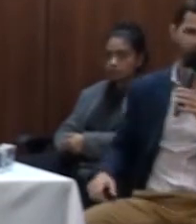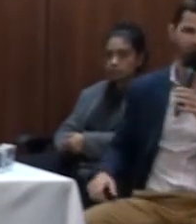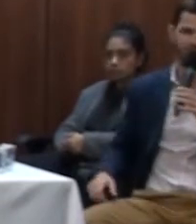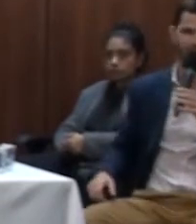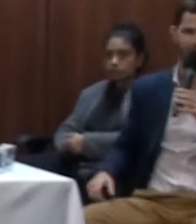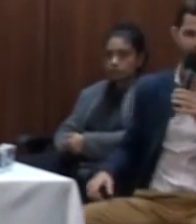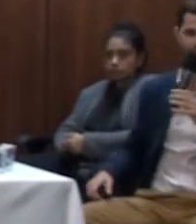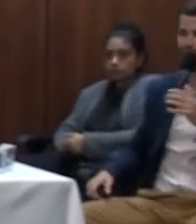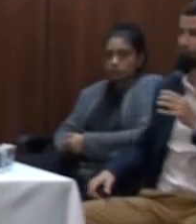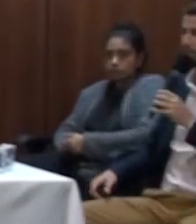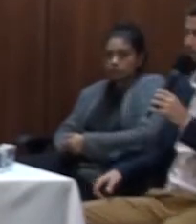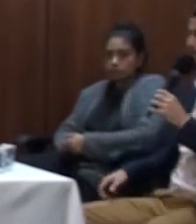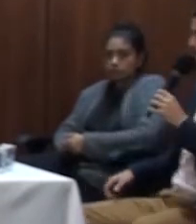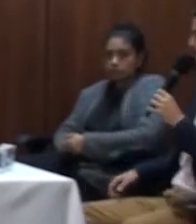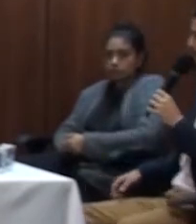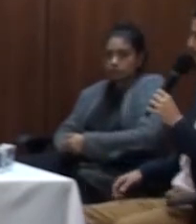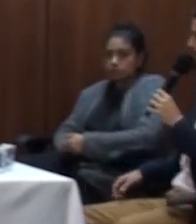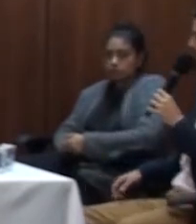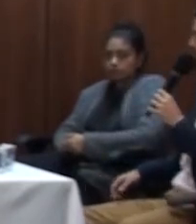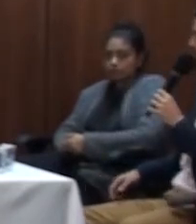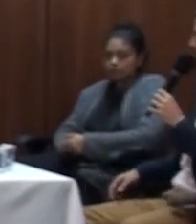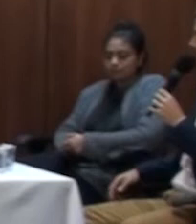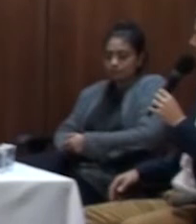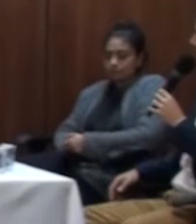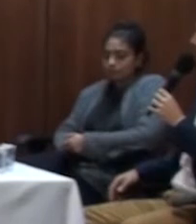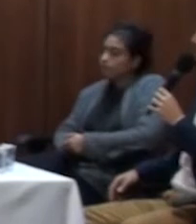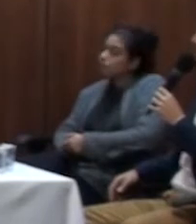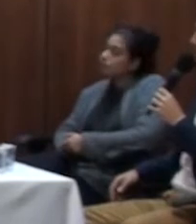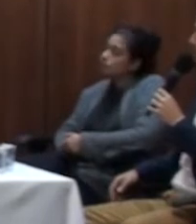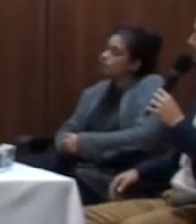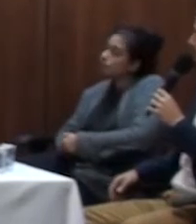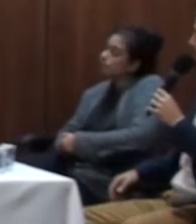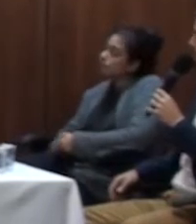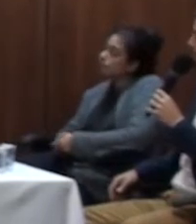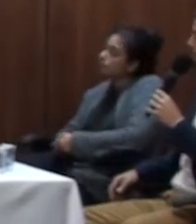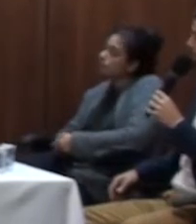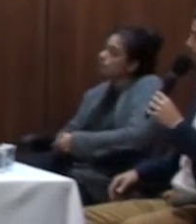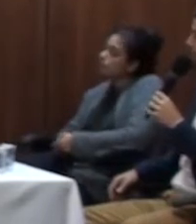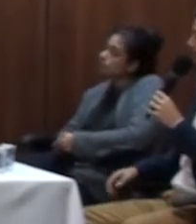Como eu falei, a fala da Marjorie exemplificou isso de uma maneira bastante importante.